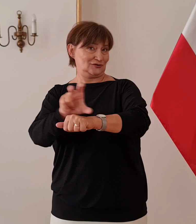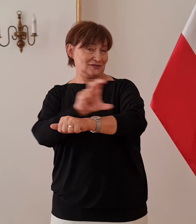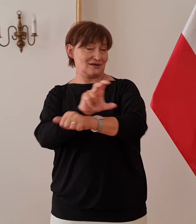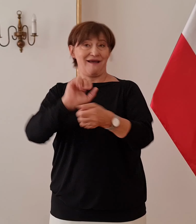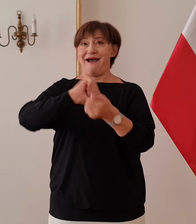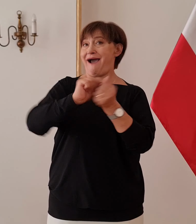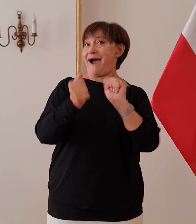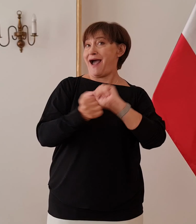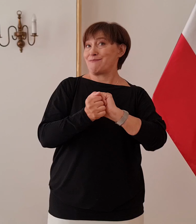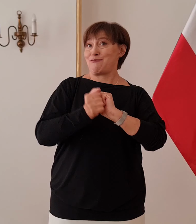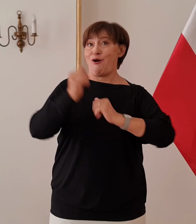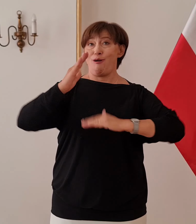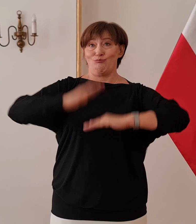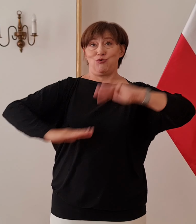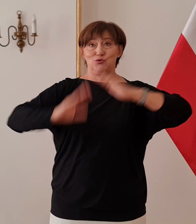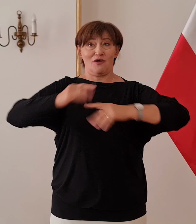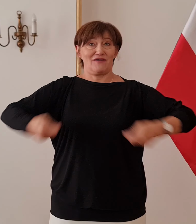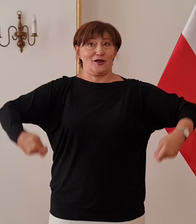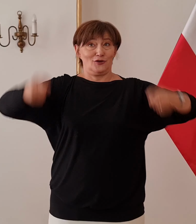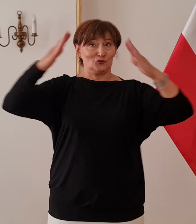wybudowanych bez pozwolenia.